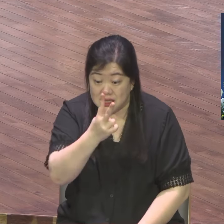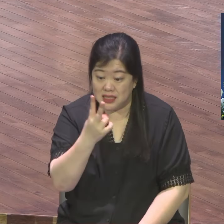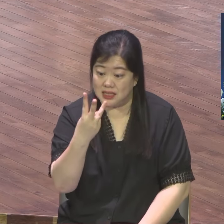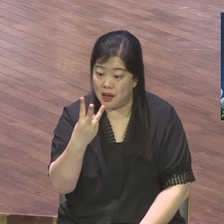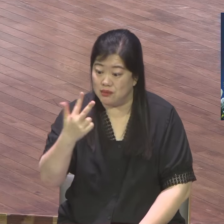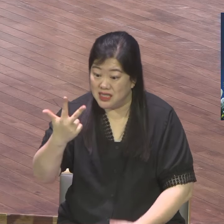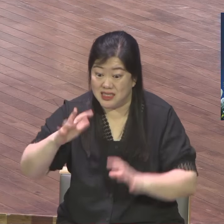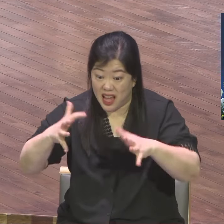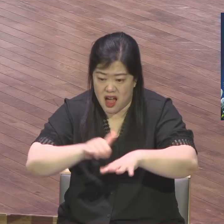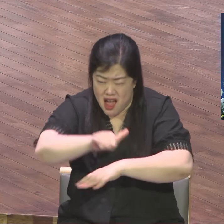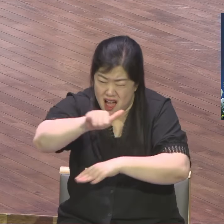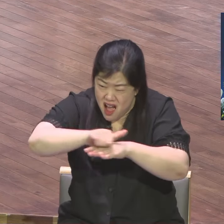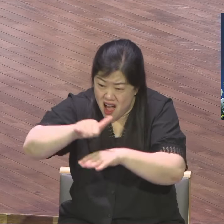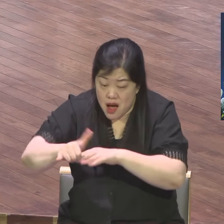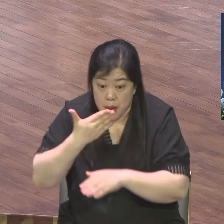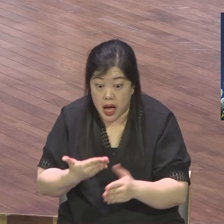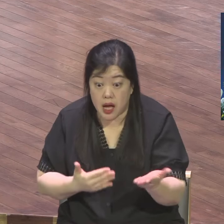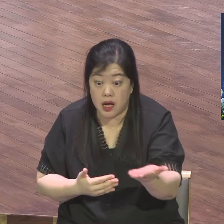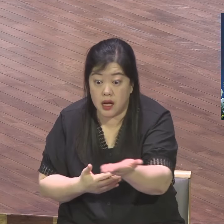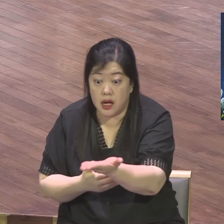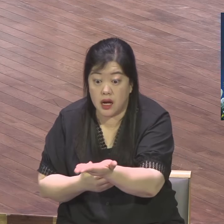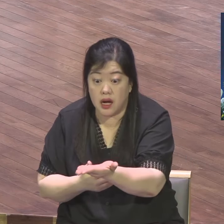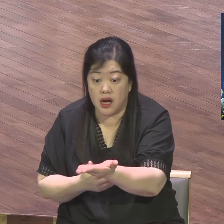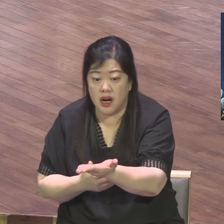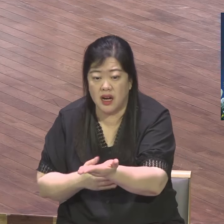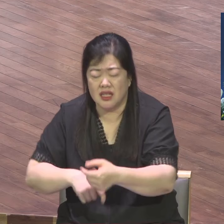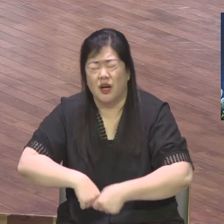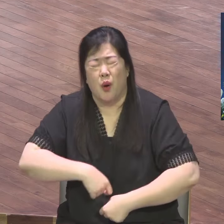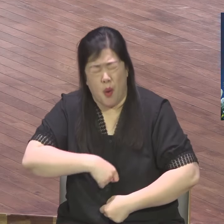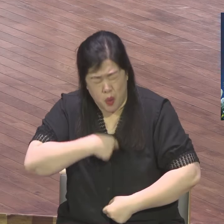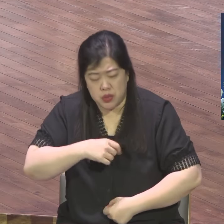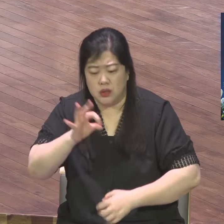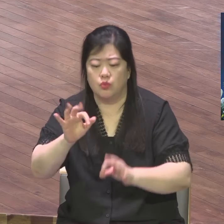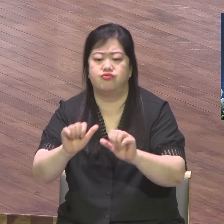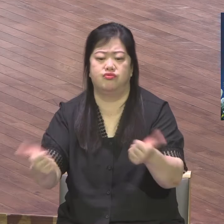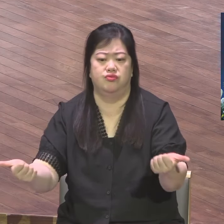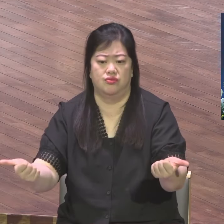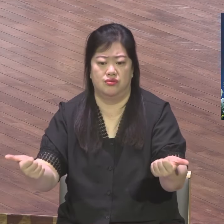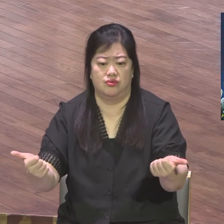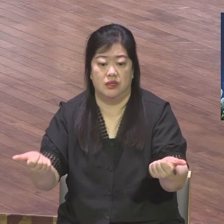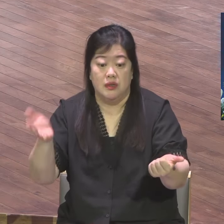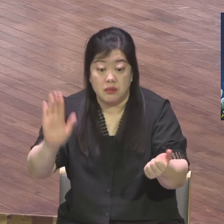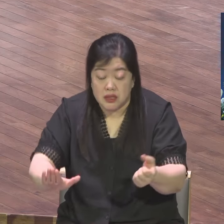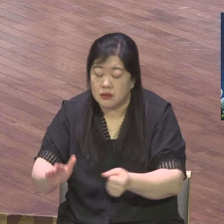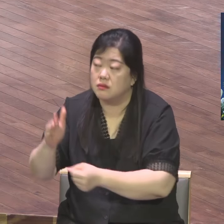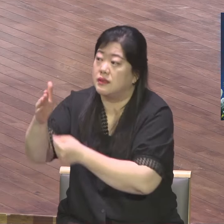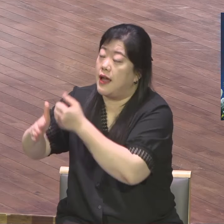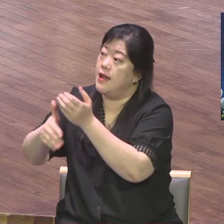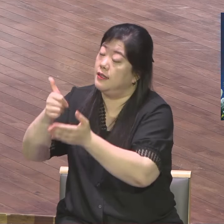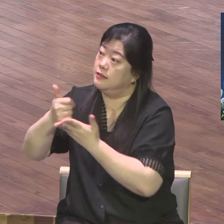하나님 나를 내 스케일을 넘어서 하나님 스케일로 들어가라. 하나님 스케일로 들어가야 돼요.